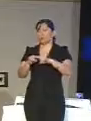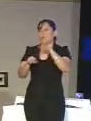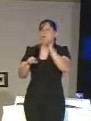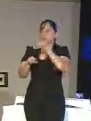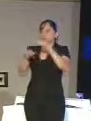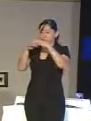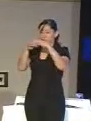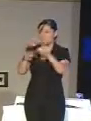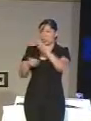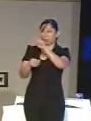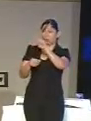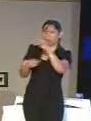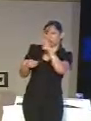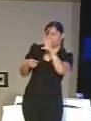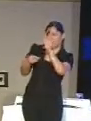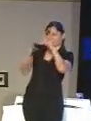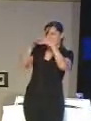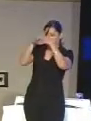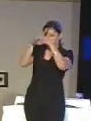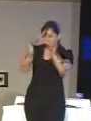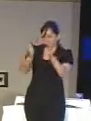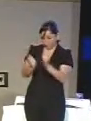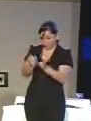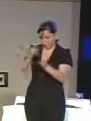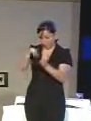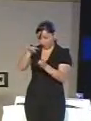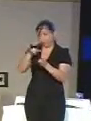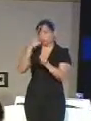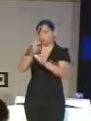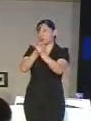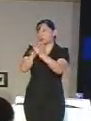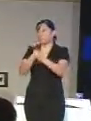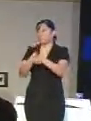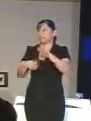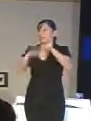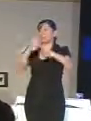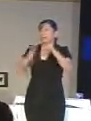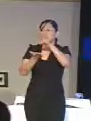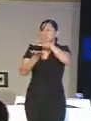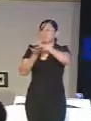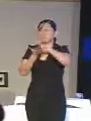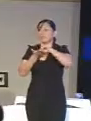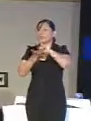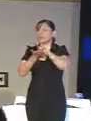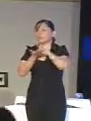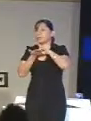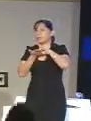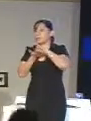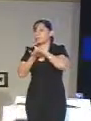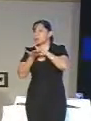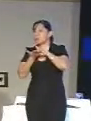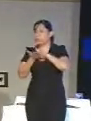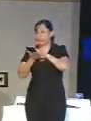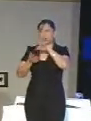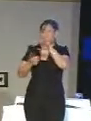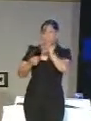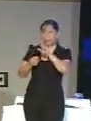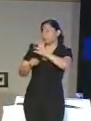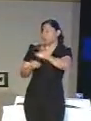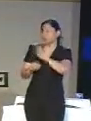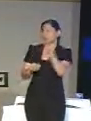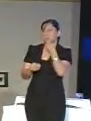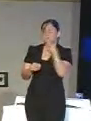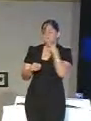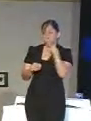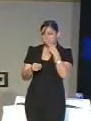del útero, el estado nutricional materno, el consumo de drogas, incluyendo las legales, como el